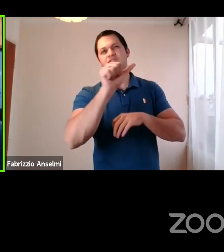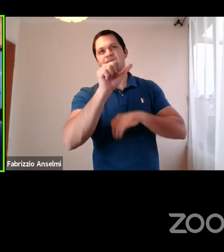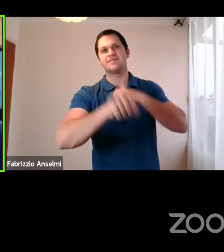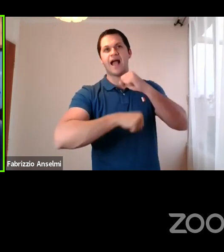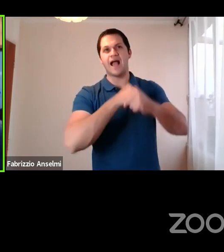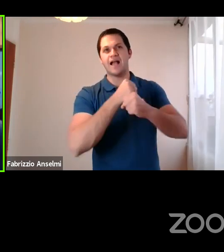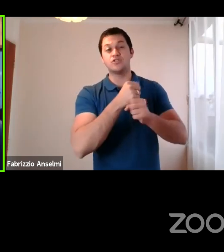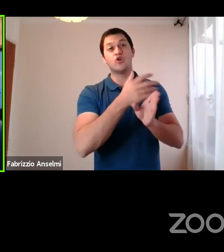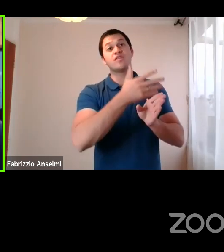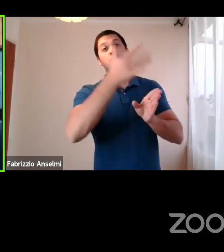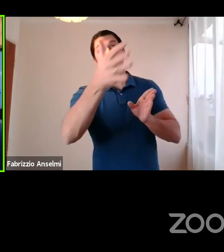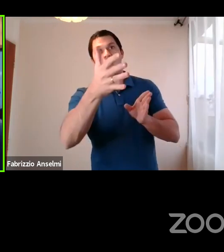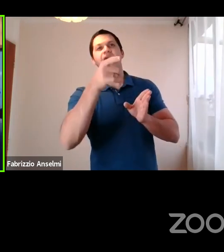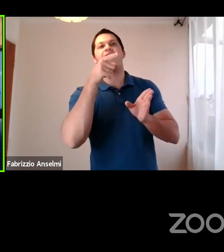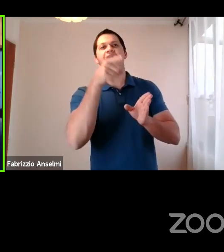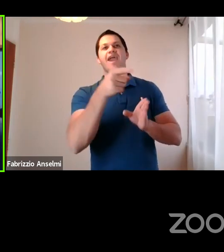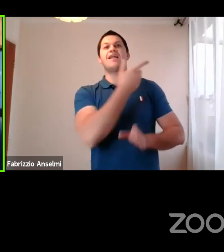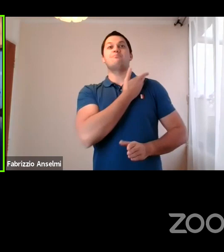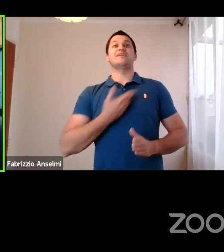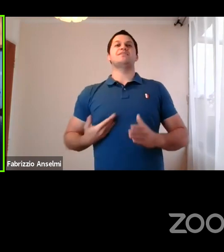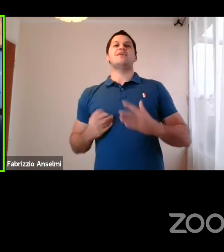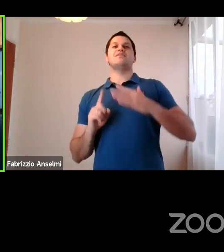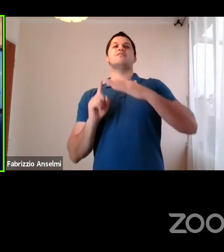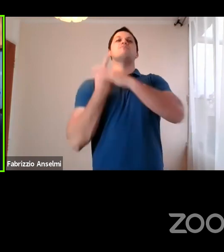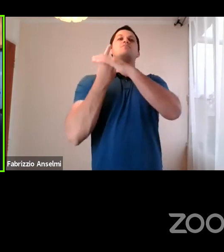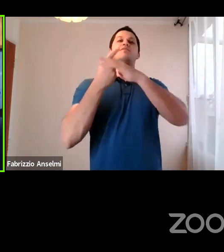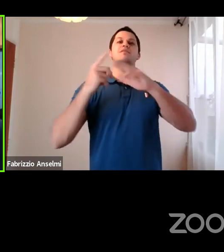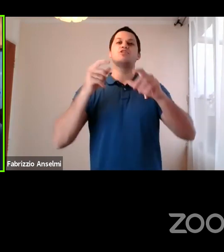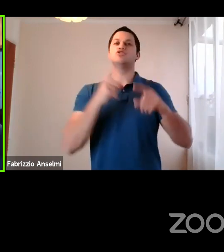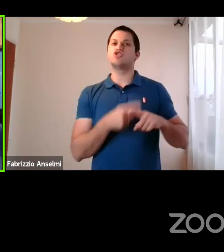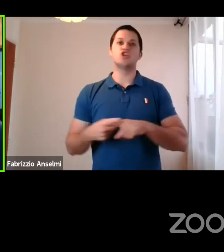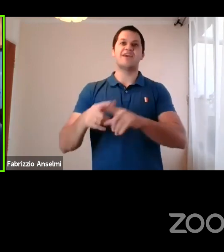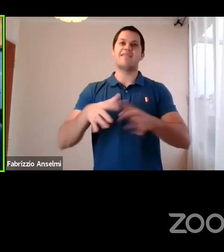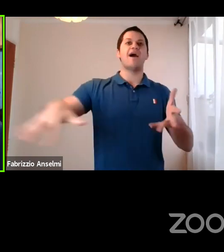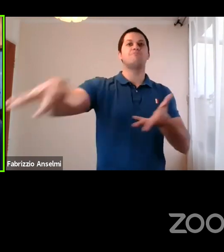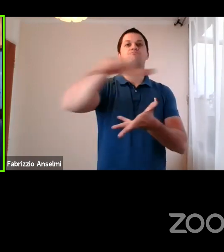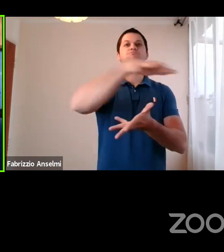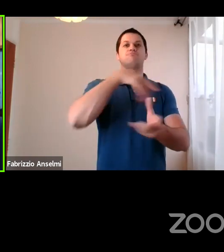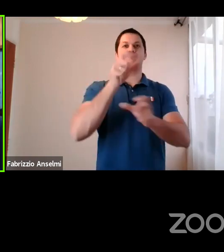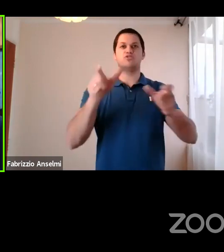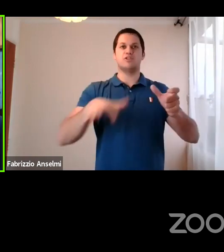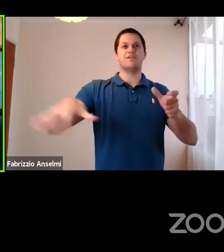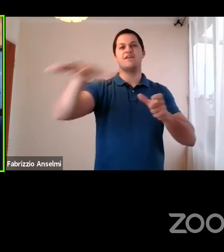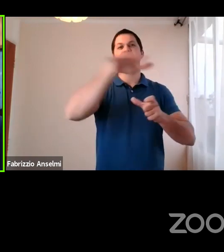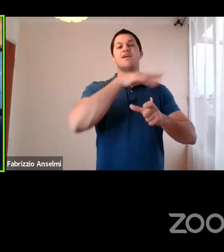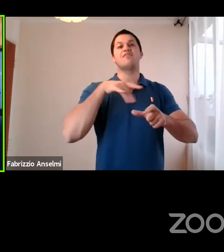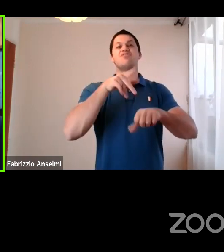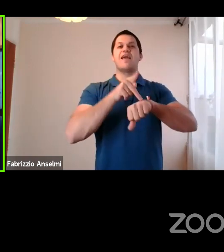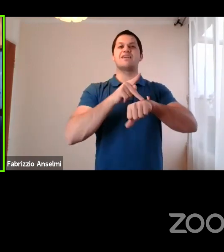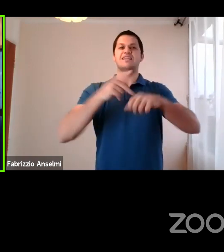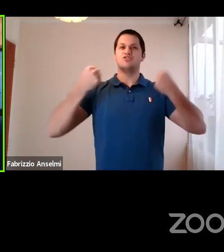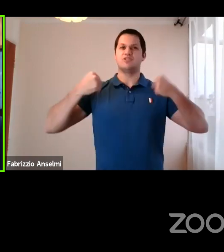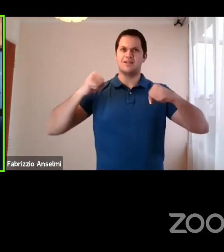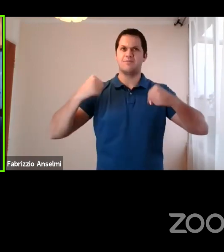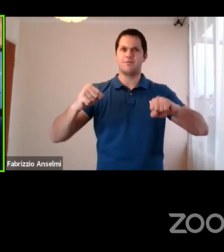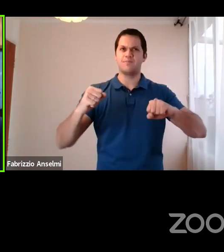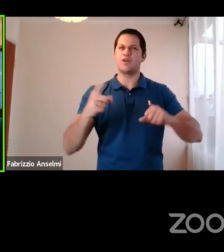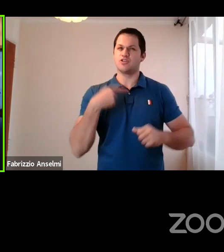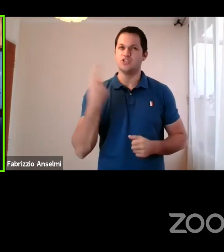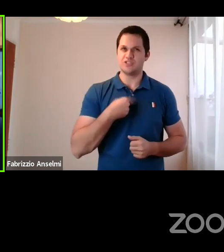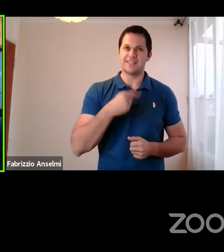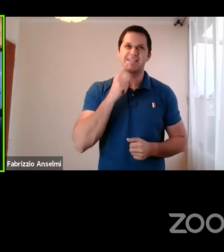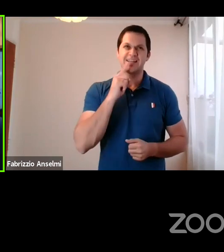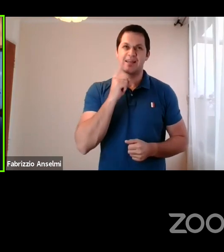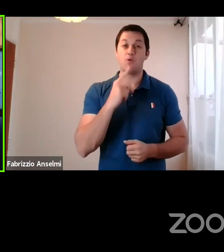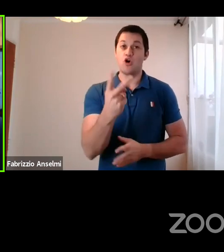la Sociedad de Kinesioterapia. ¿Ya? Entonces aquí ya tenemos dos influencias importantes, digamos,